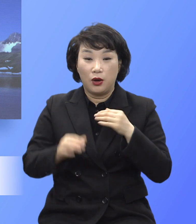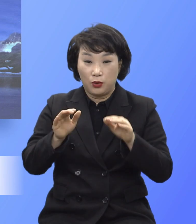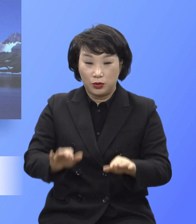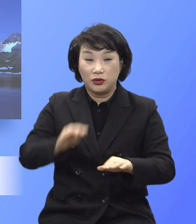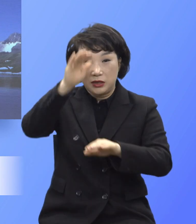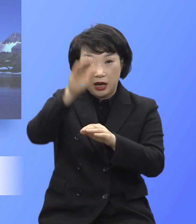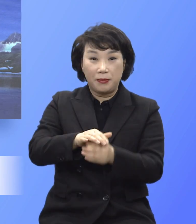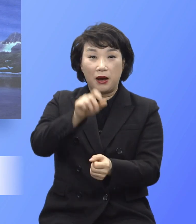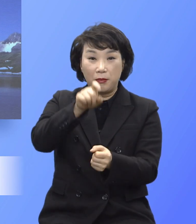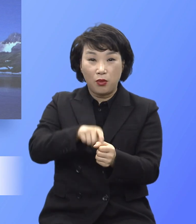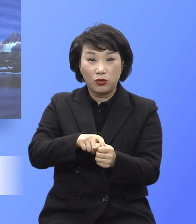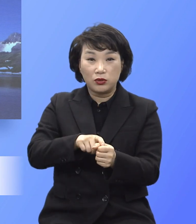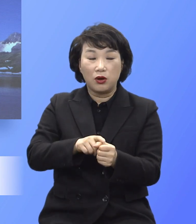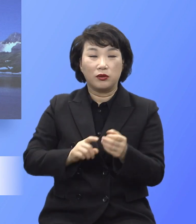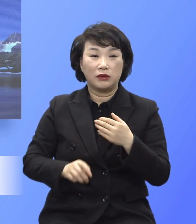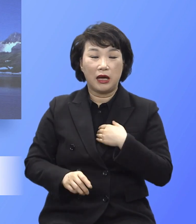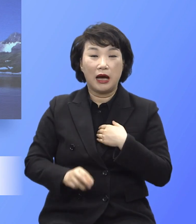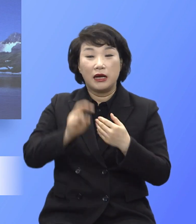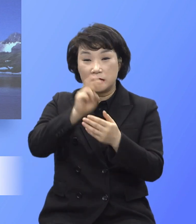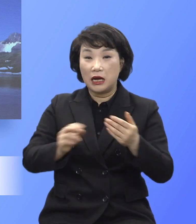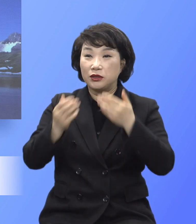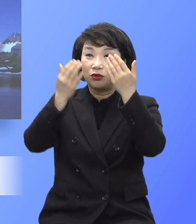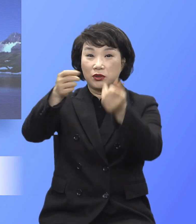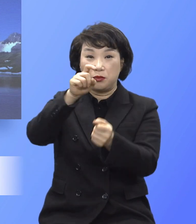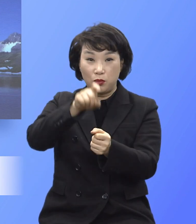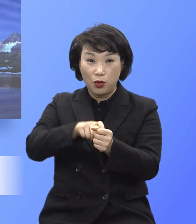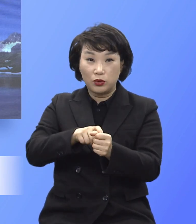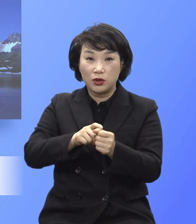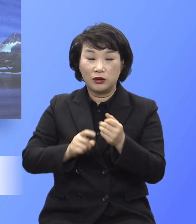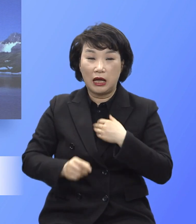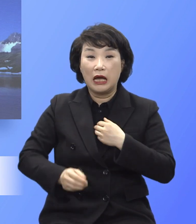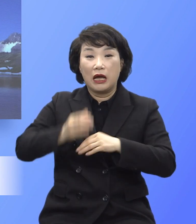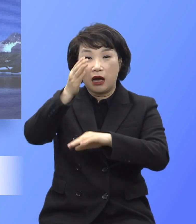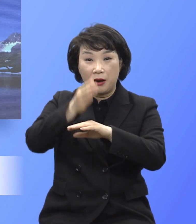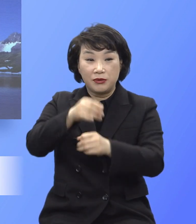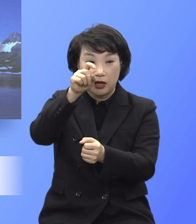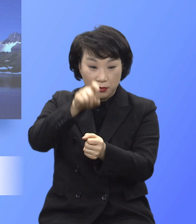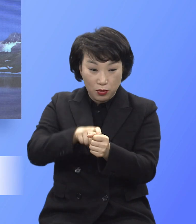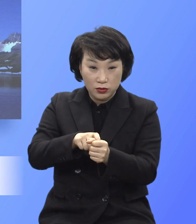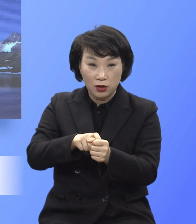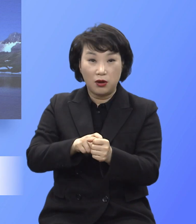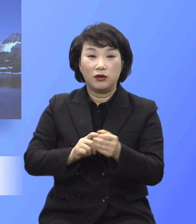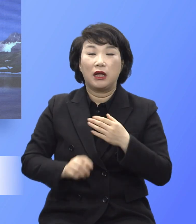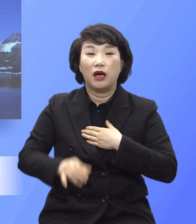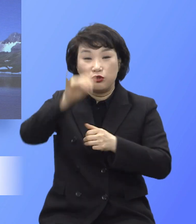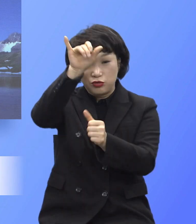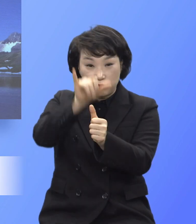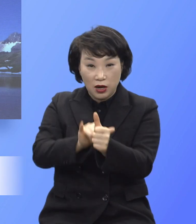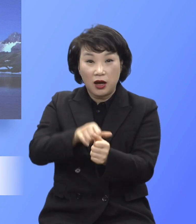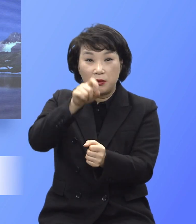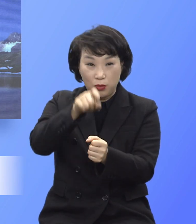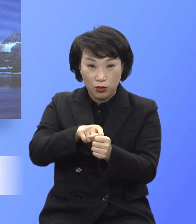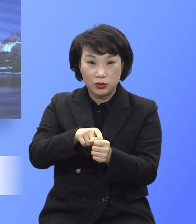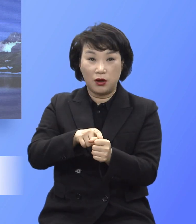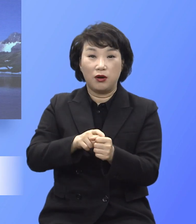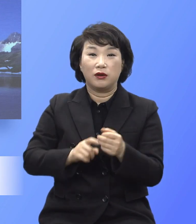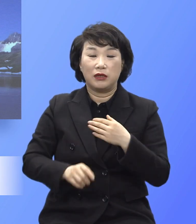오늘도 예배하는 이유, 찬양하는 이유, 감사하는 이유, 충성하는